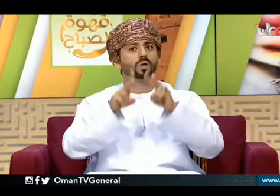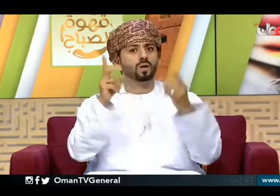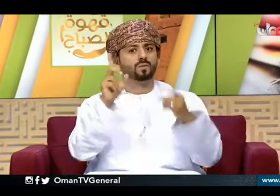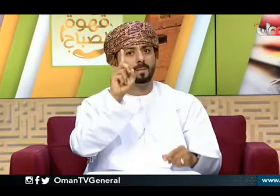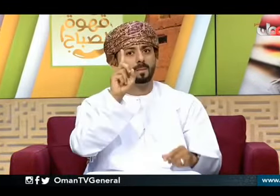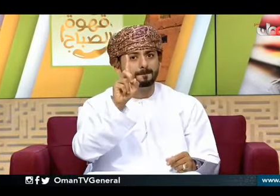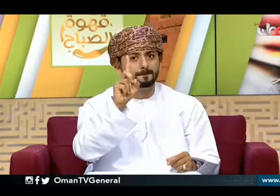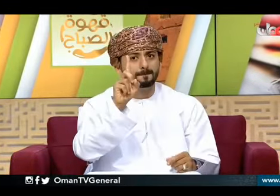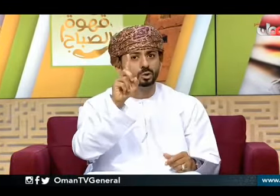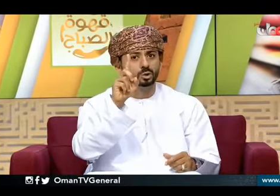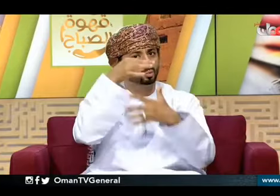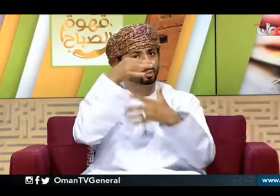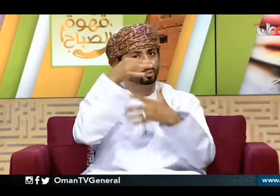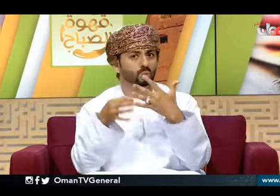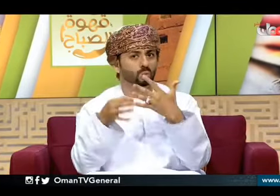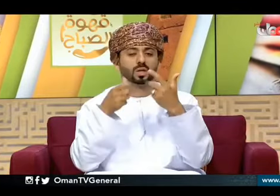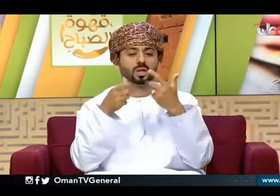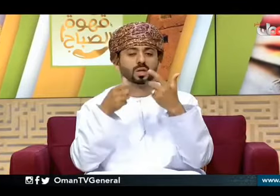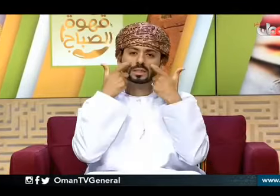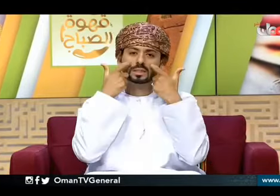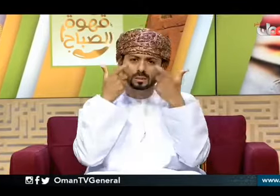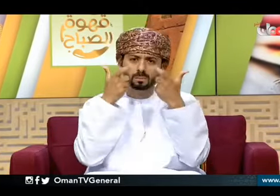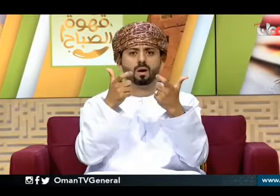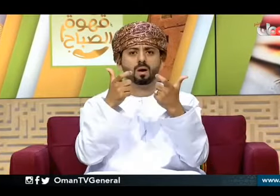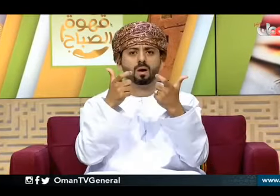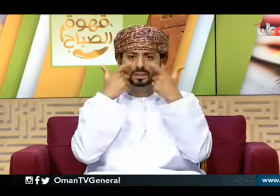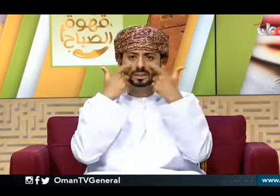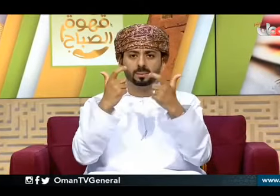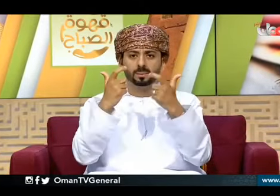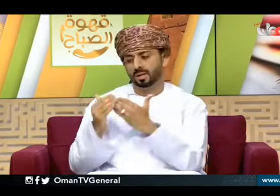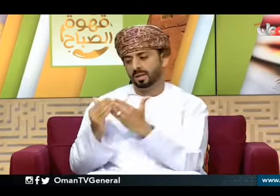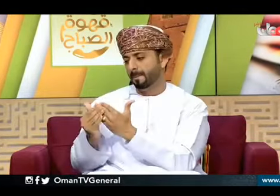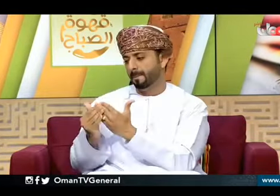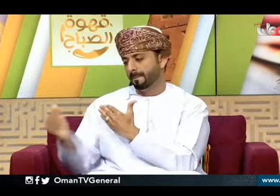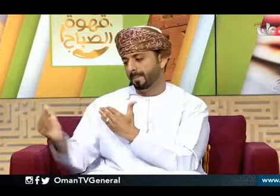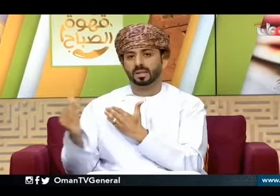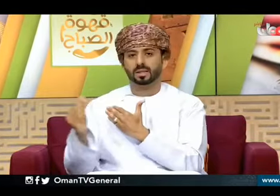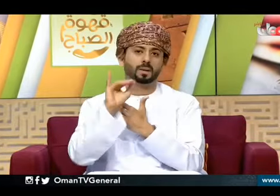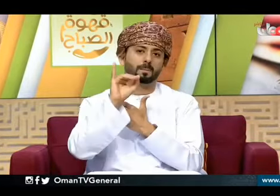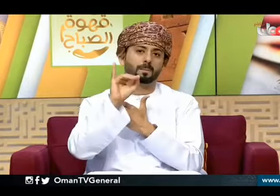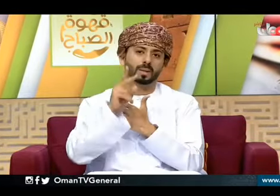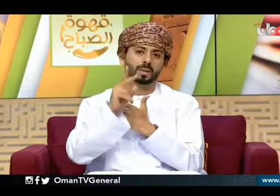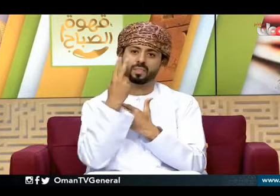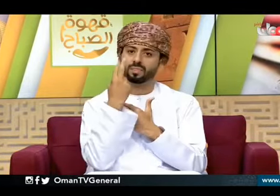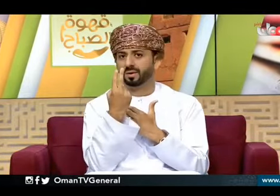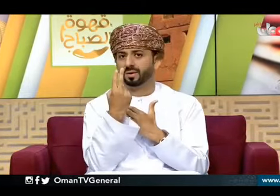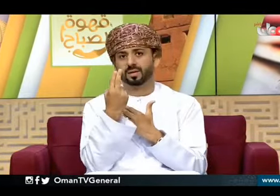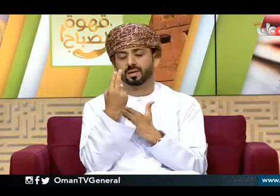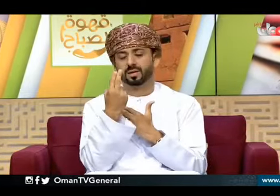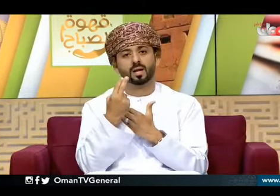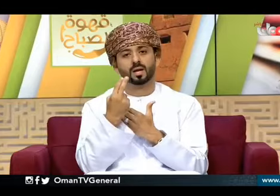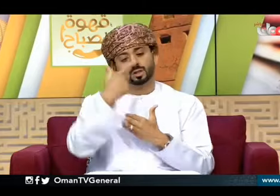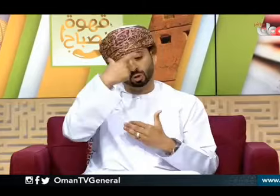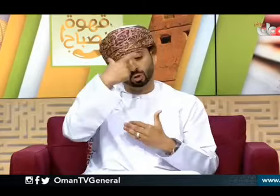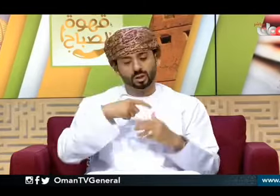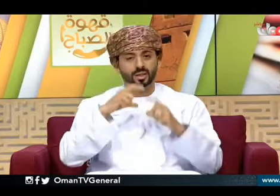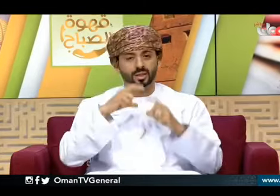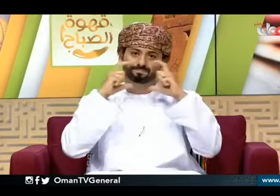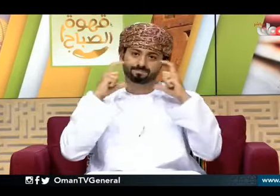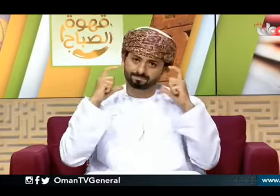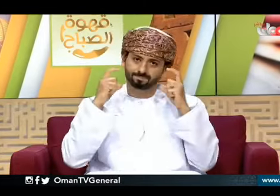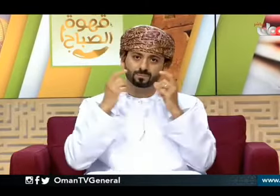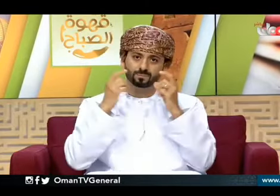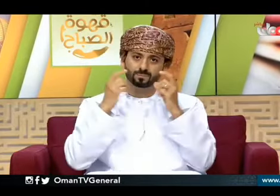والآن مش مثل الوقت الماضي، الآن هناك إجراءات لابد الانتباه لها، وأن نكون متباعدين على الأقل